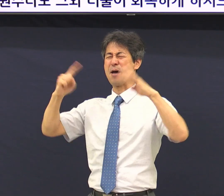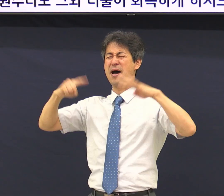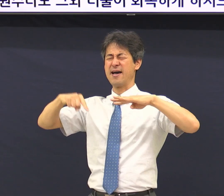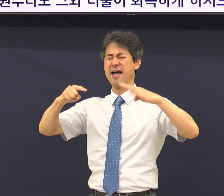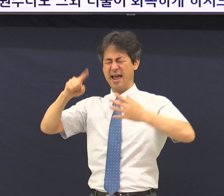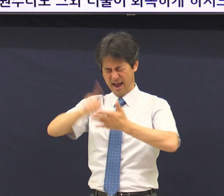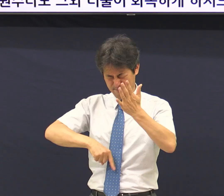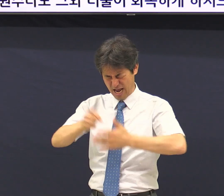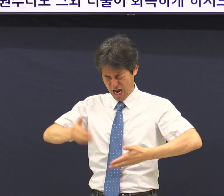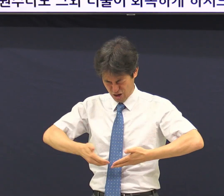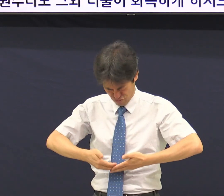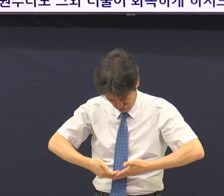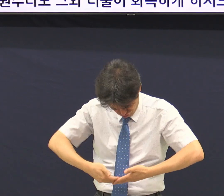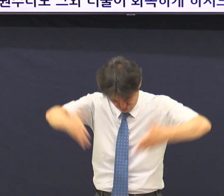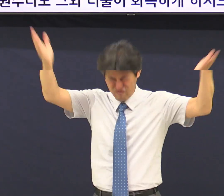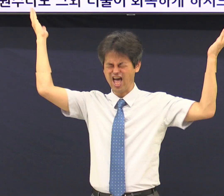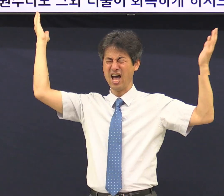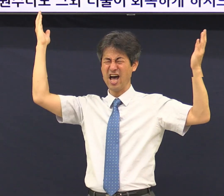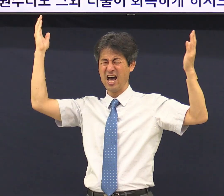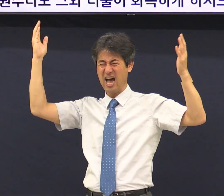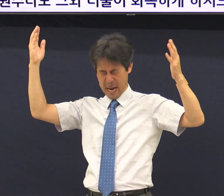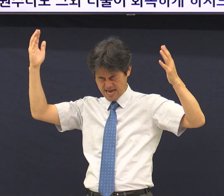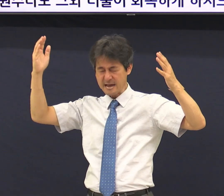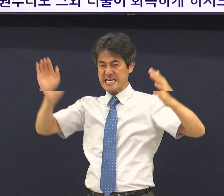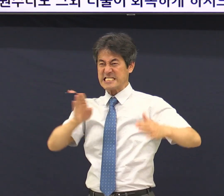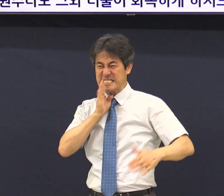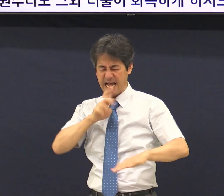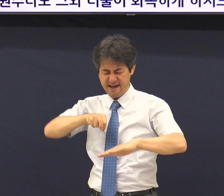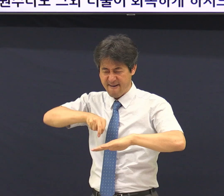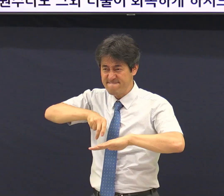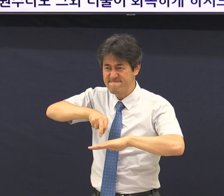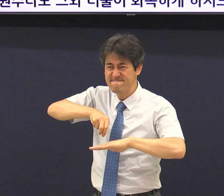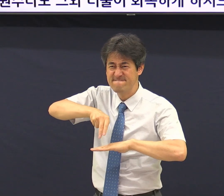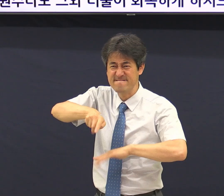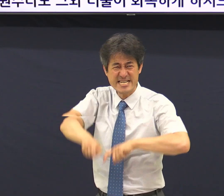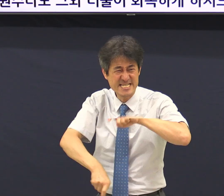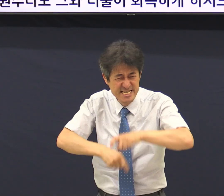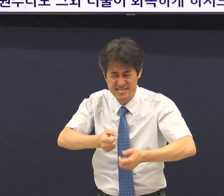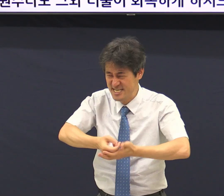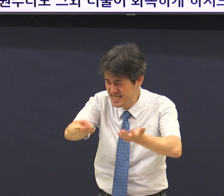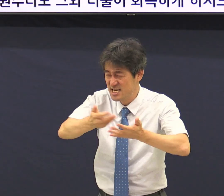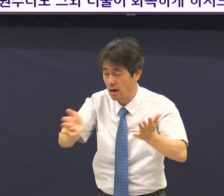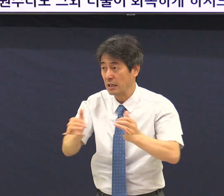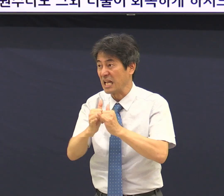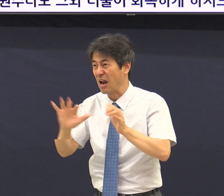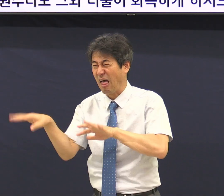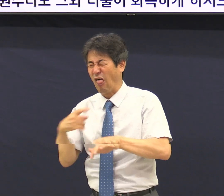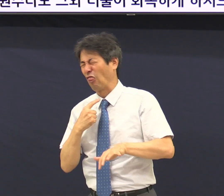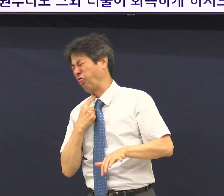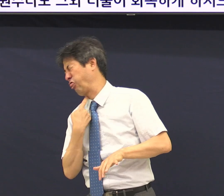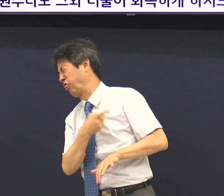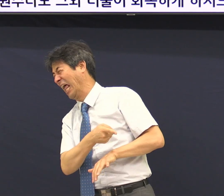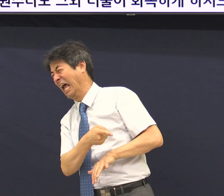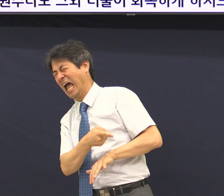그 자신의 재산을 나누어주고 착복했던 세금을 4배로 갚아주고 그가